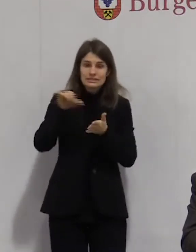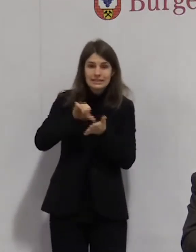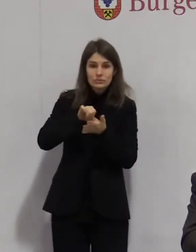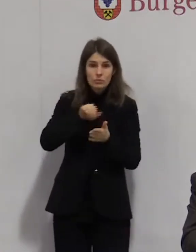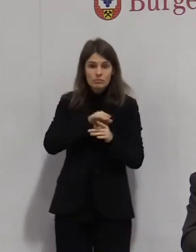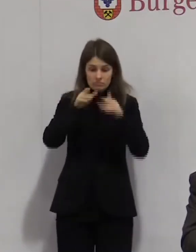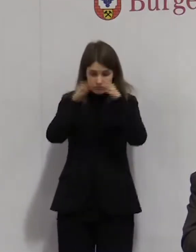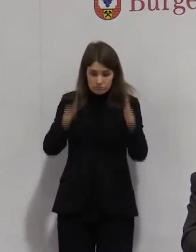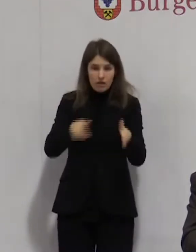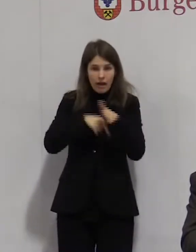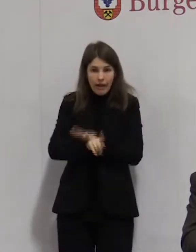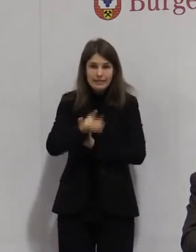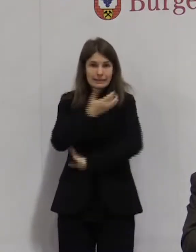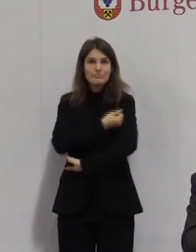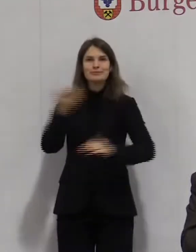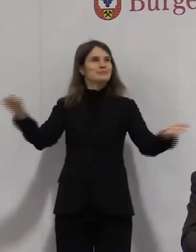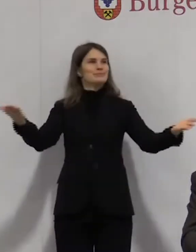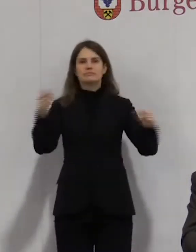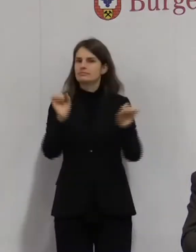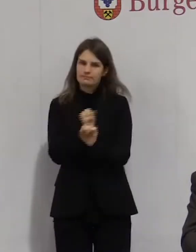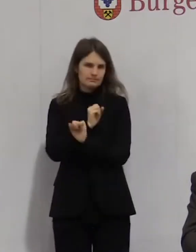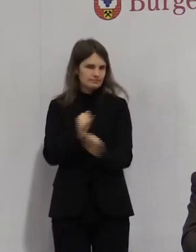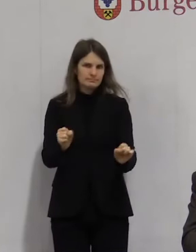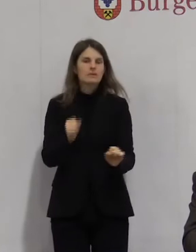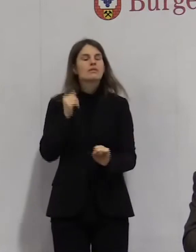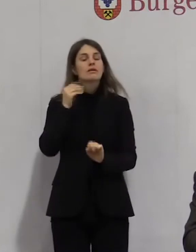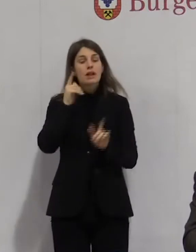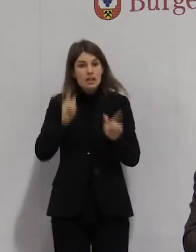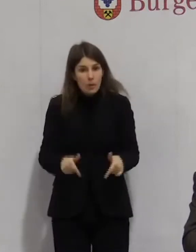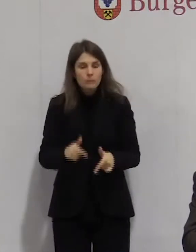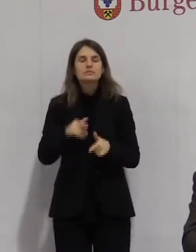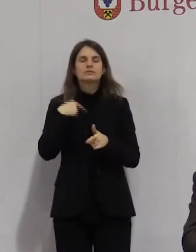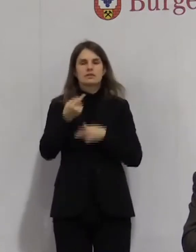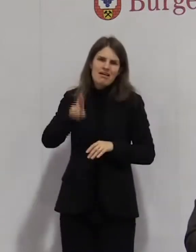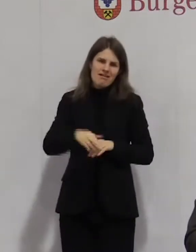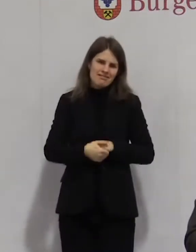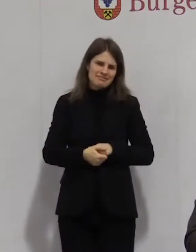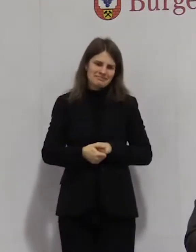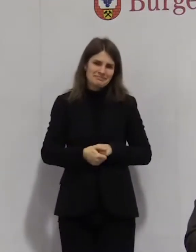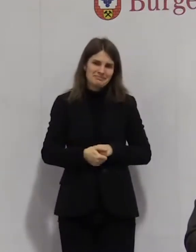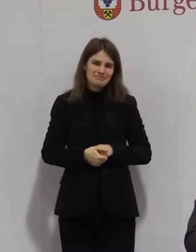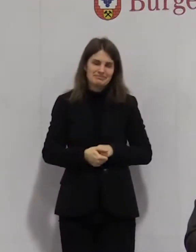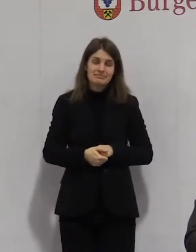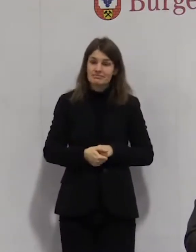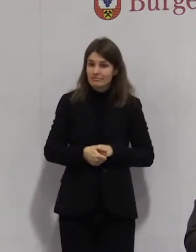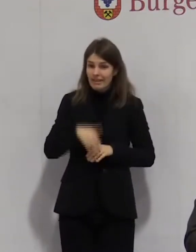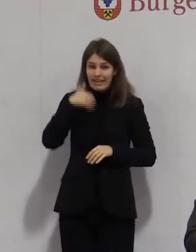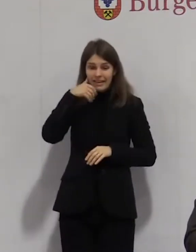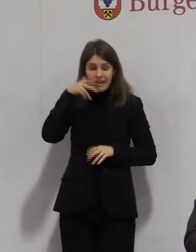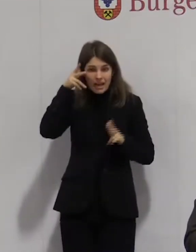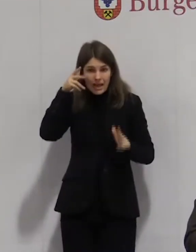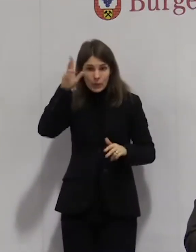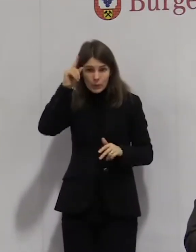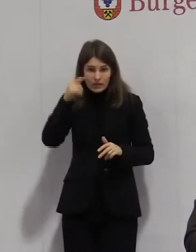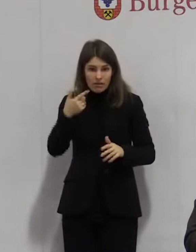Personen impfen werden. Darüber werden wir dann rechtzeitig informieren. Herr Günther, möchten Sie etwas